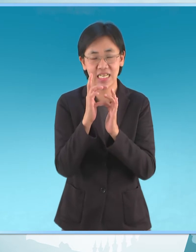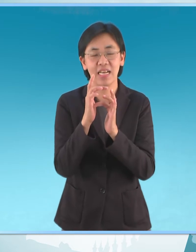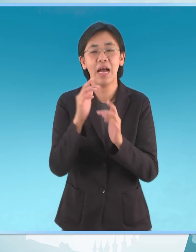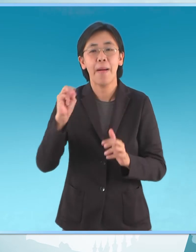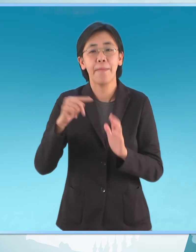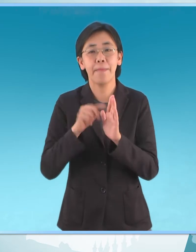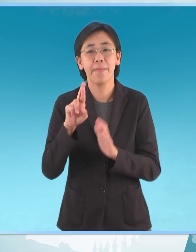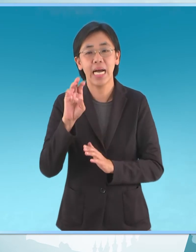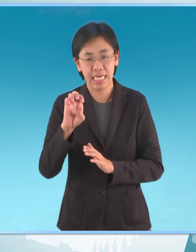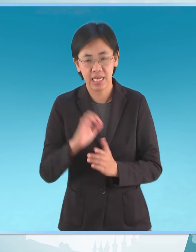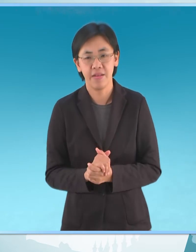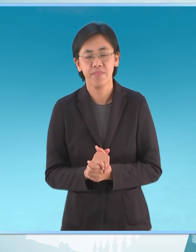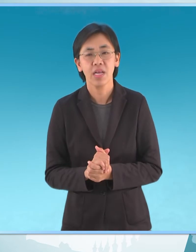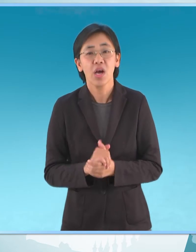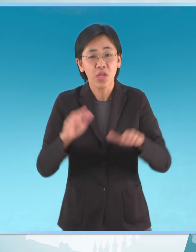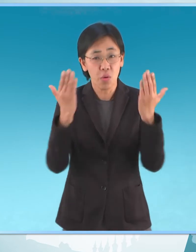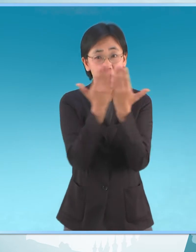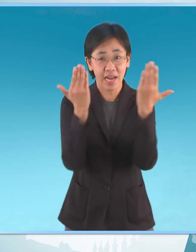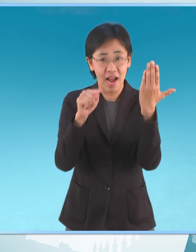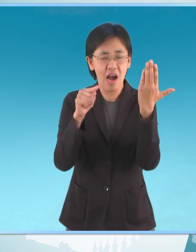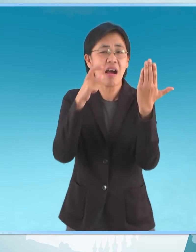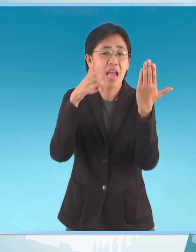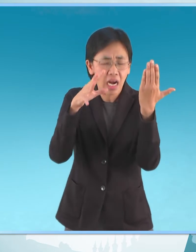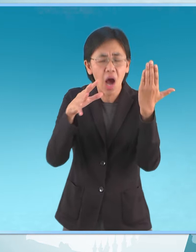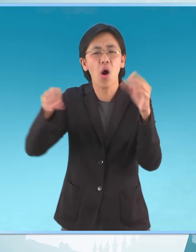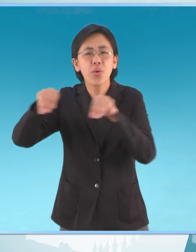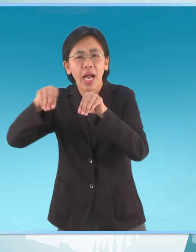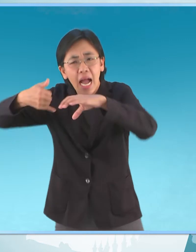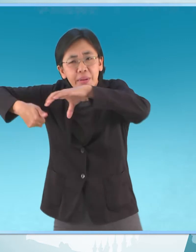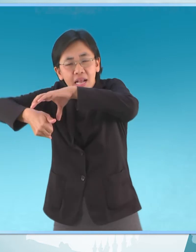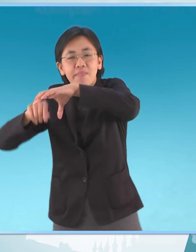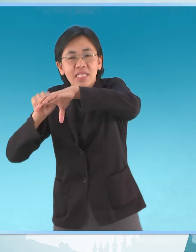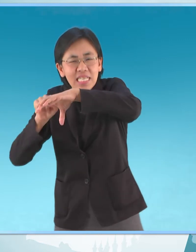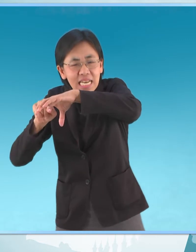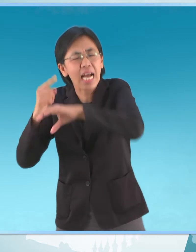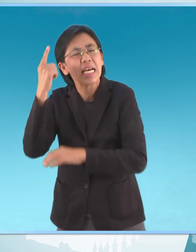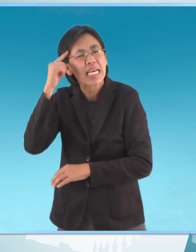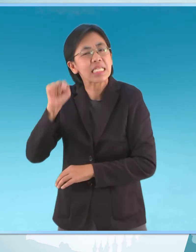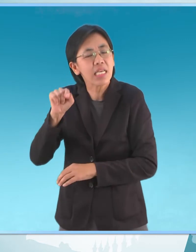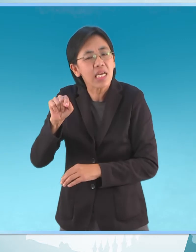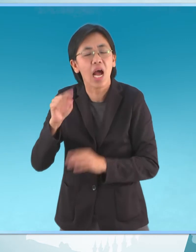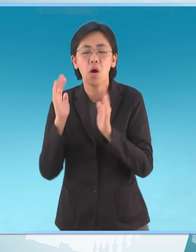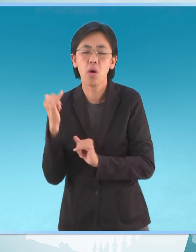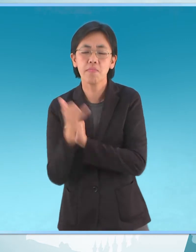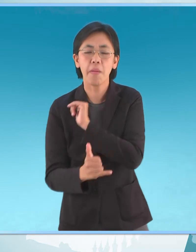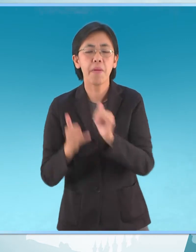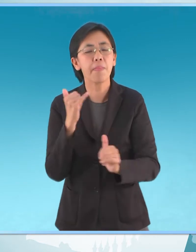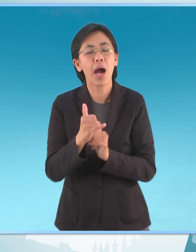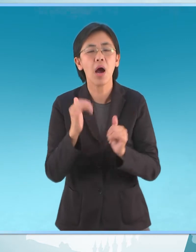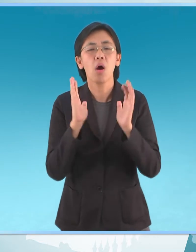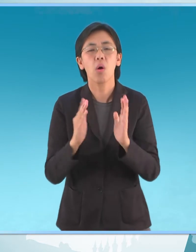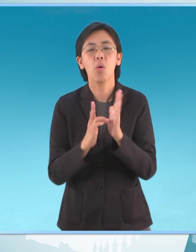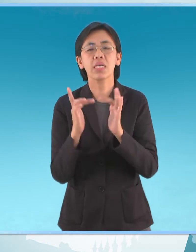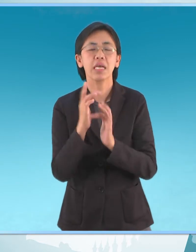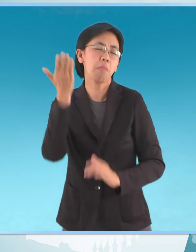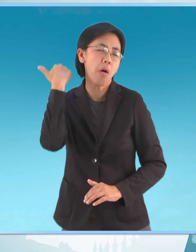นะครับอยู่ติดกับผนังของกำแพงเลยนะฮะเราก็เลยคาดการณ์ว่าที่นี่เนี่ยอาจจะเคยใช้เป็นที่ฟังเทศฟังธรรม